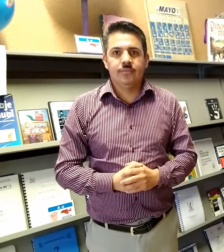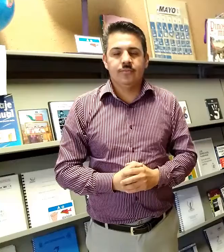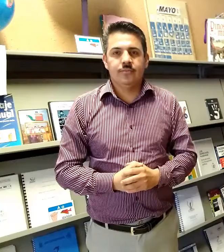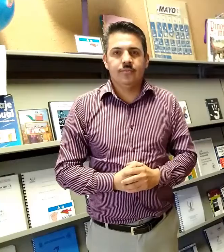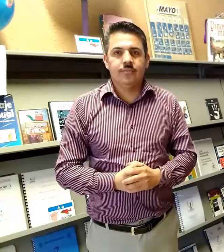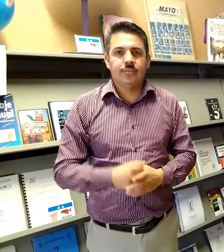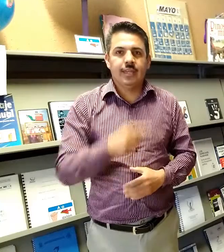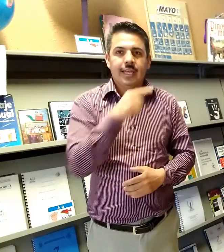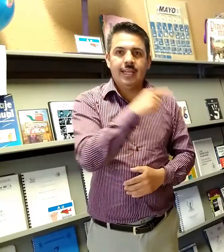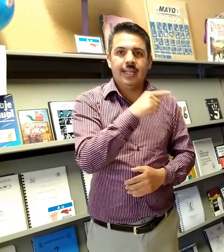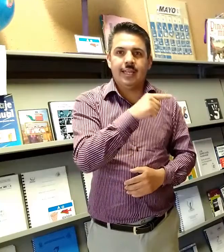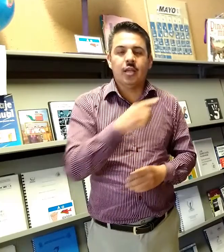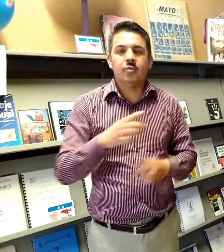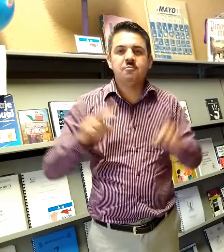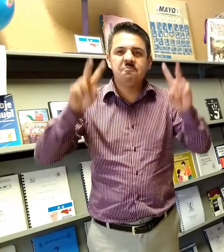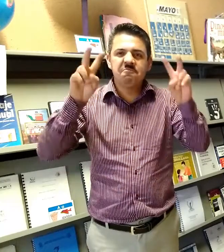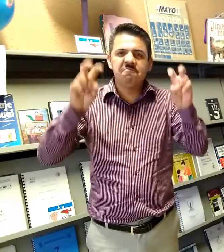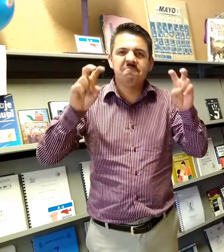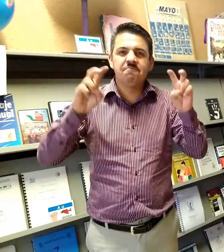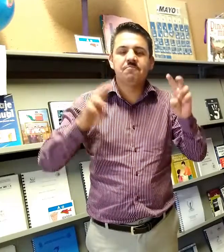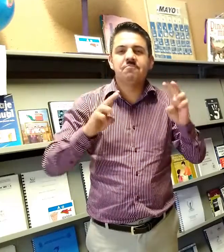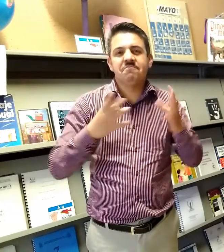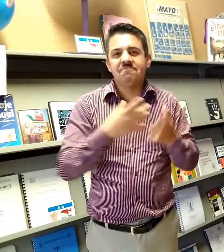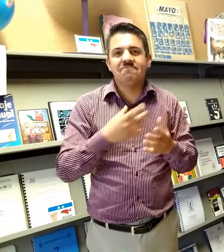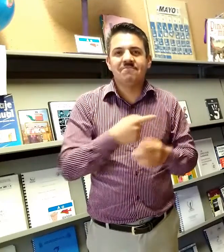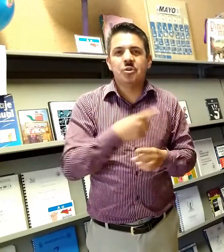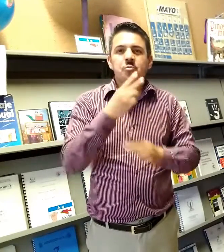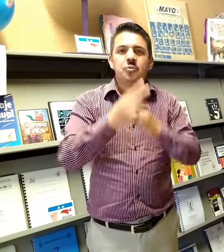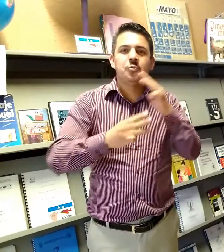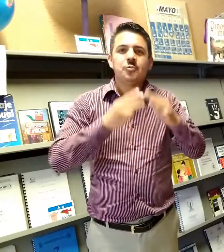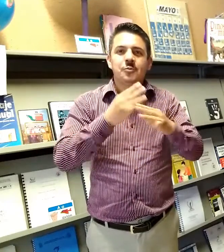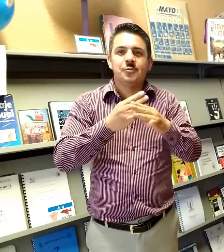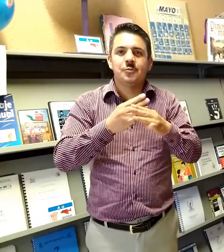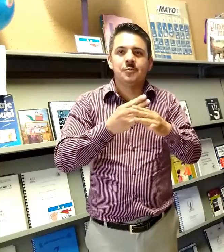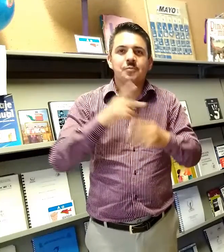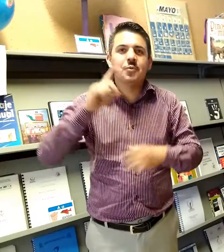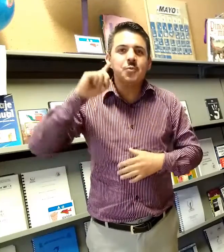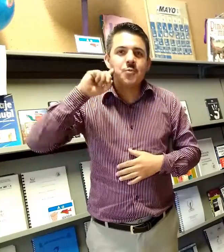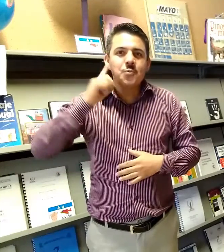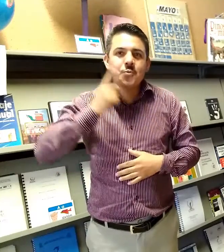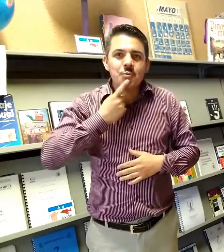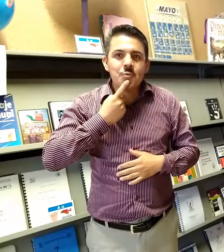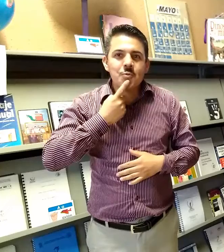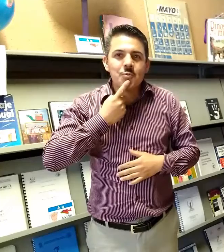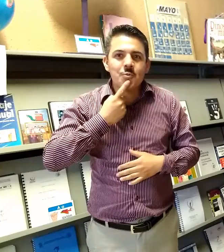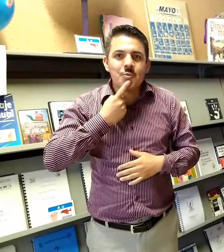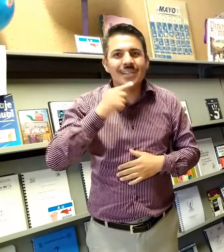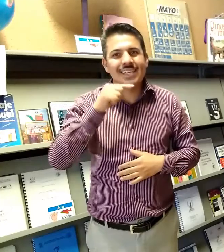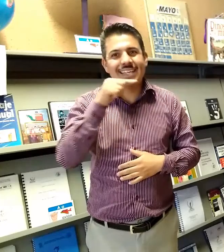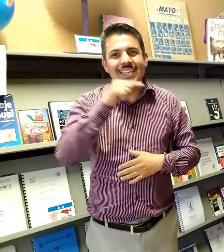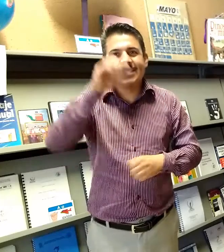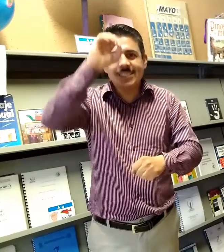Algunos libros que hablan acerca de la cultura de las personas sordas.